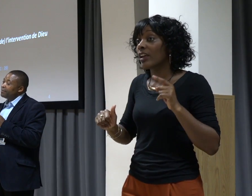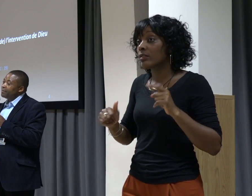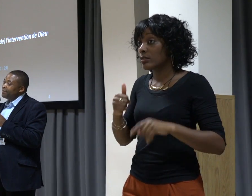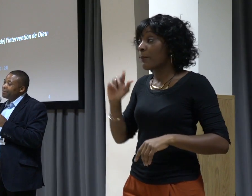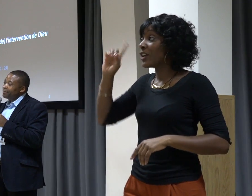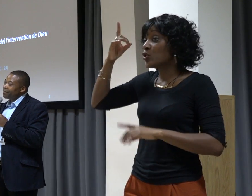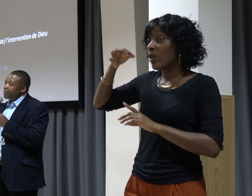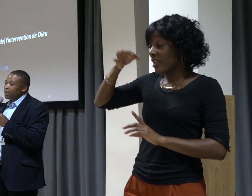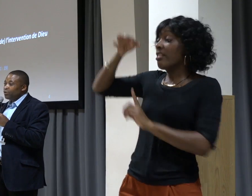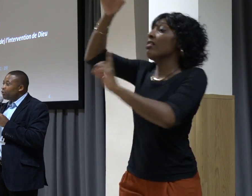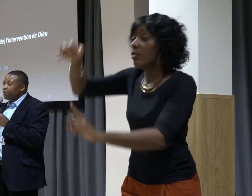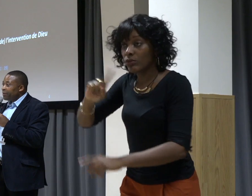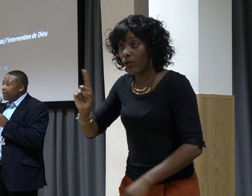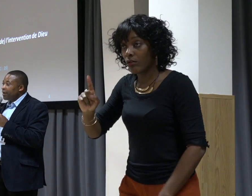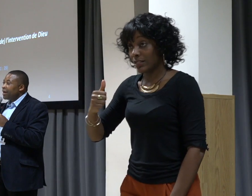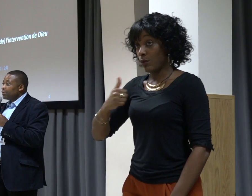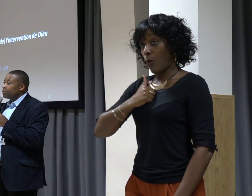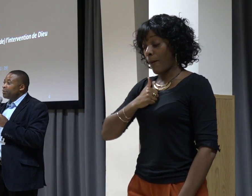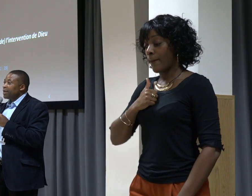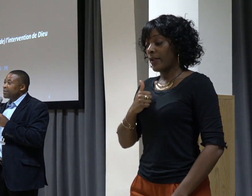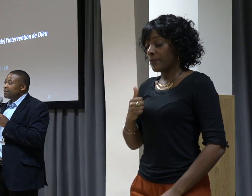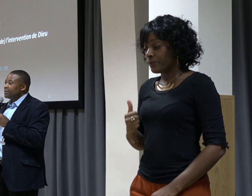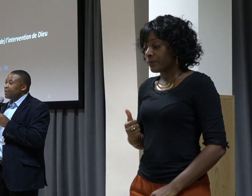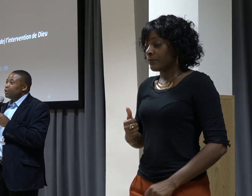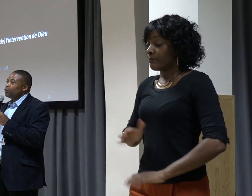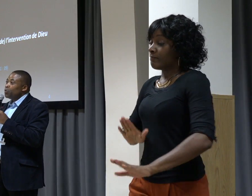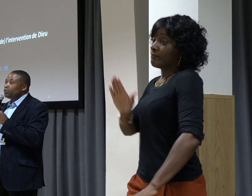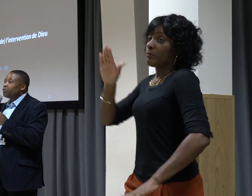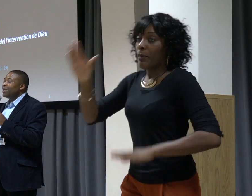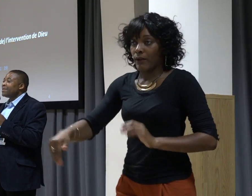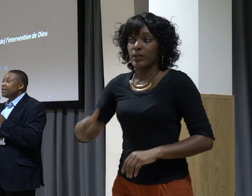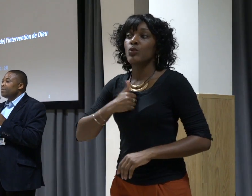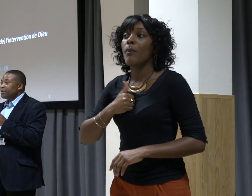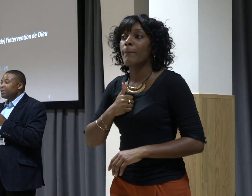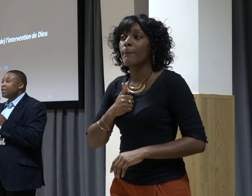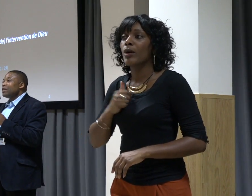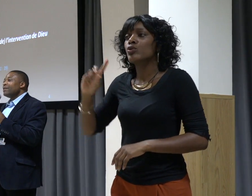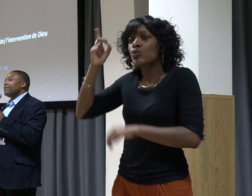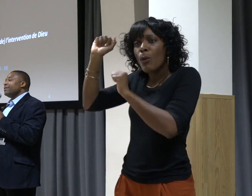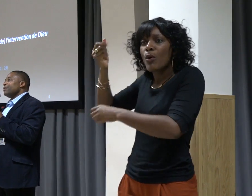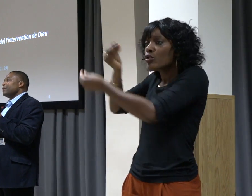faire. Dieu ne le fait pas à notre place. Dieu peut nous donner les éléments